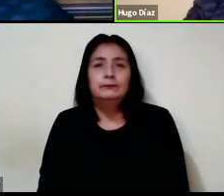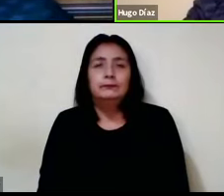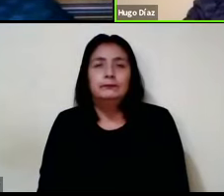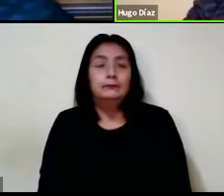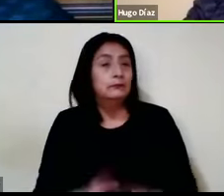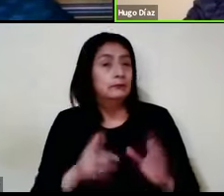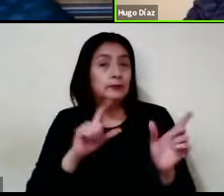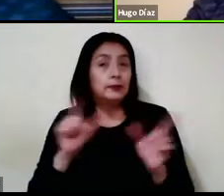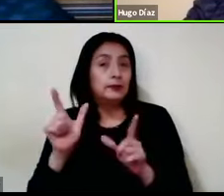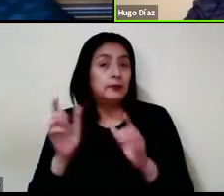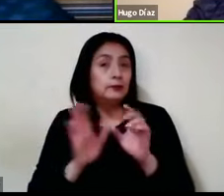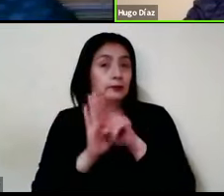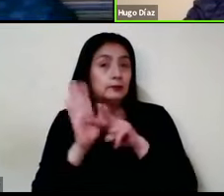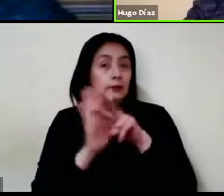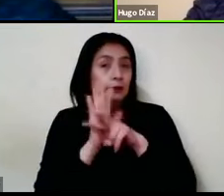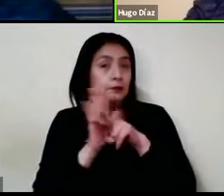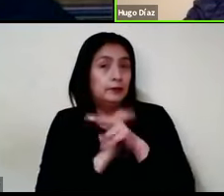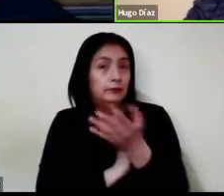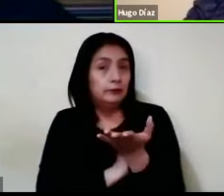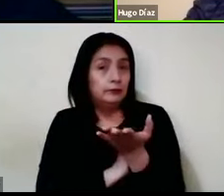¿Está listo ya el video?